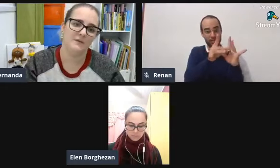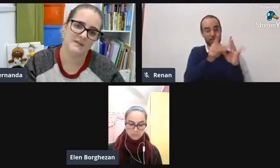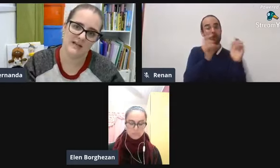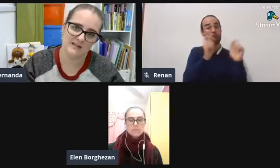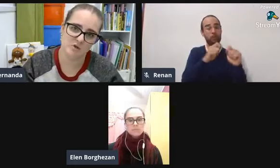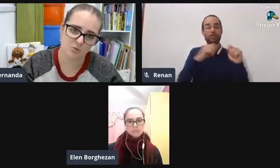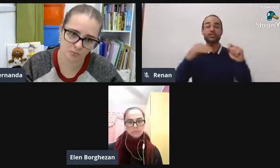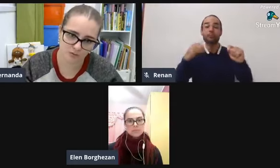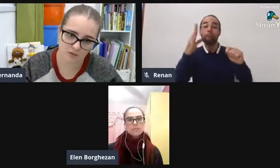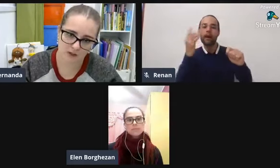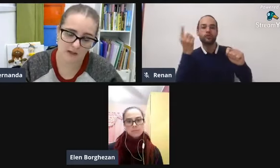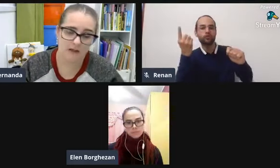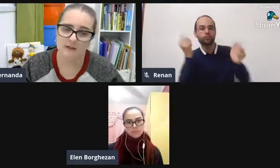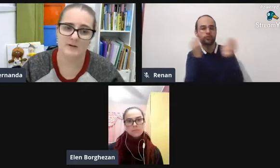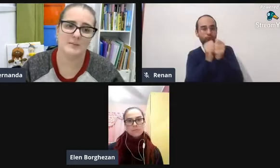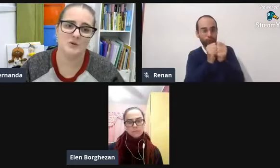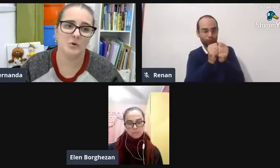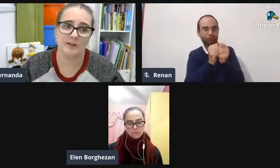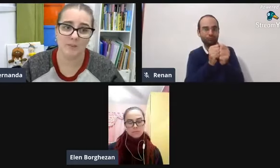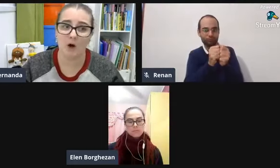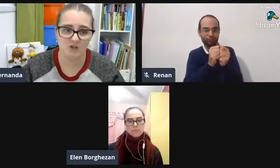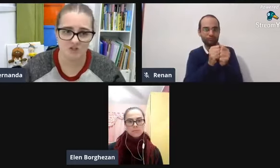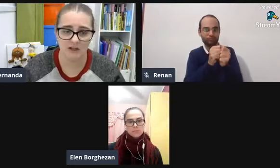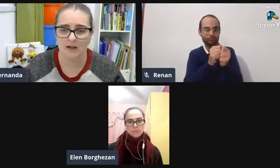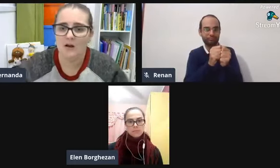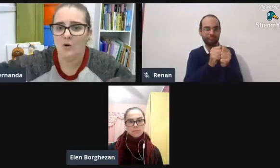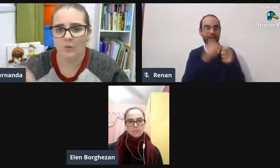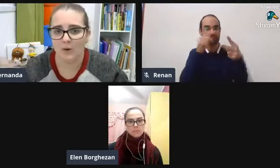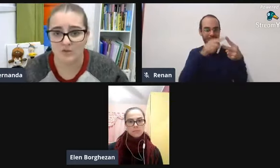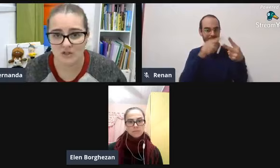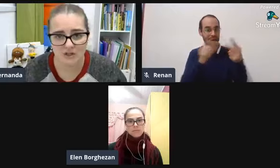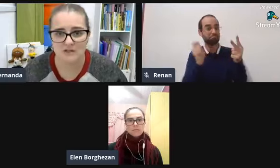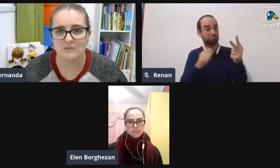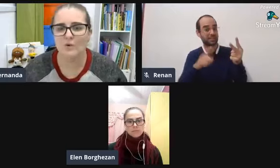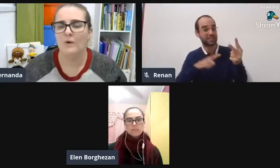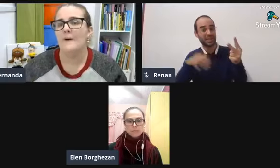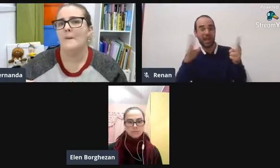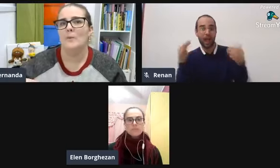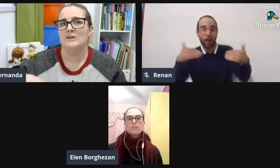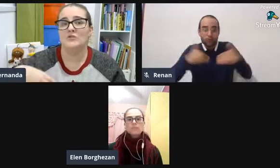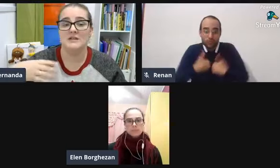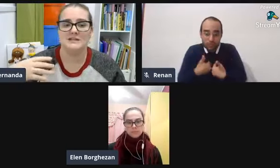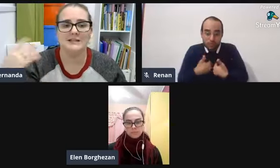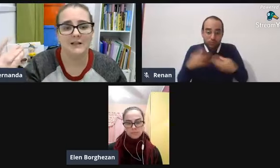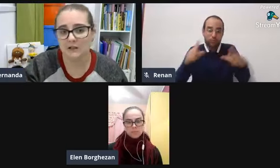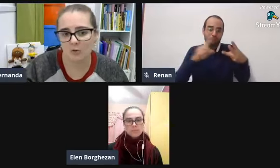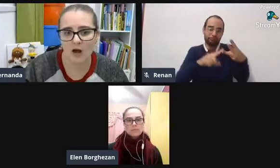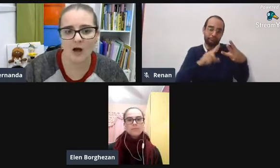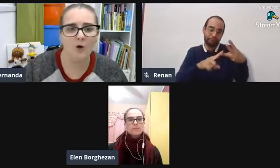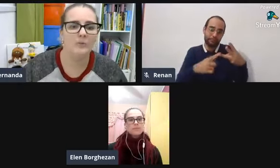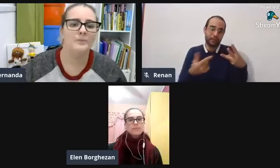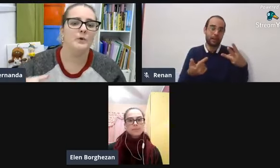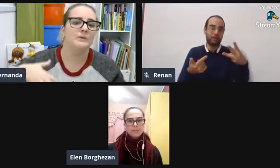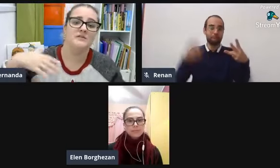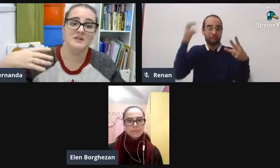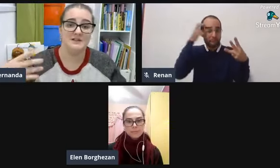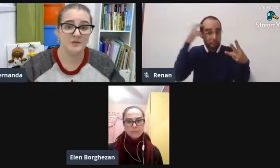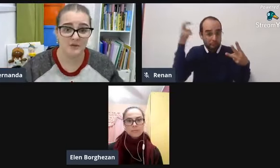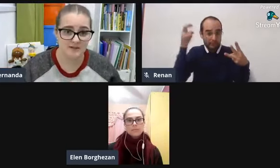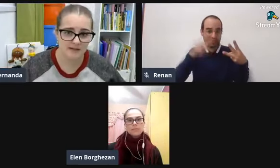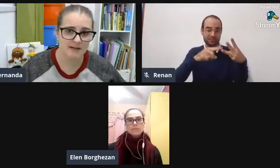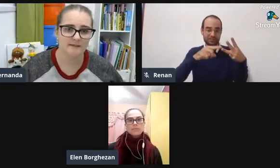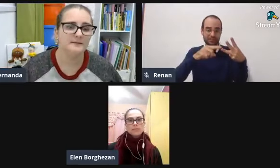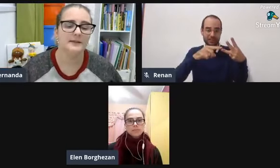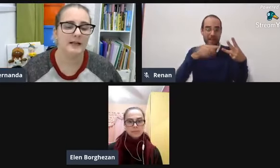uma deficiência junto. Então, essa pessoa ainda pode ter um autismo, uma deficiência intelectual, uma